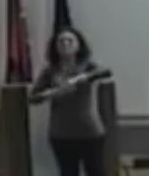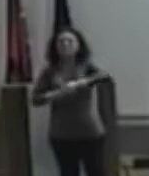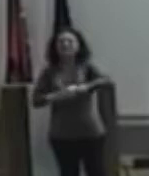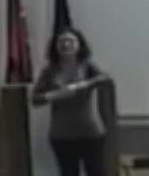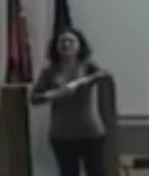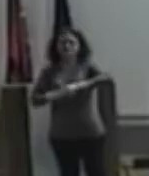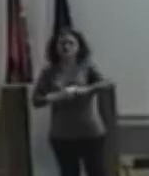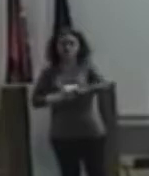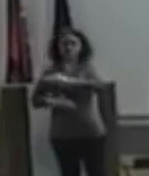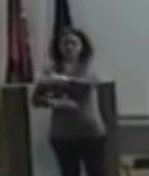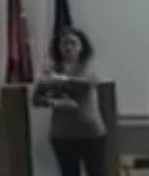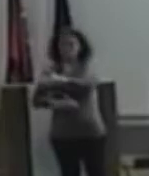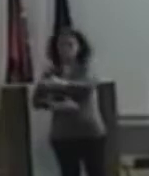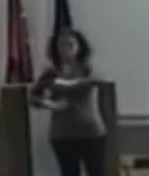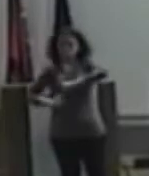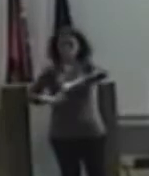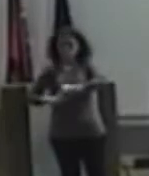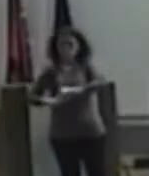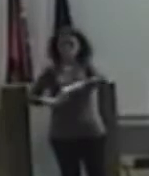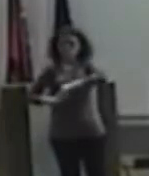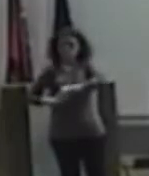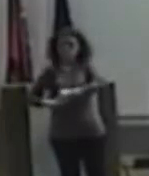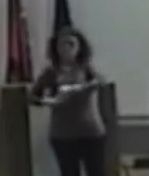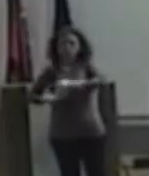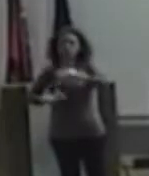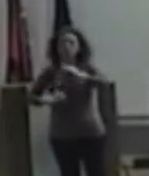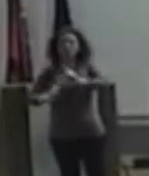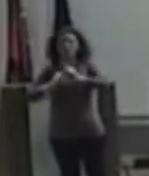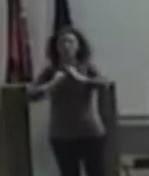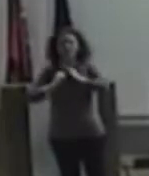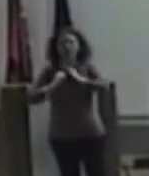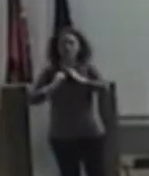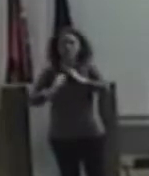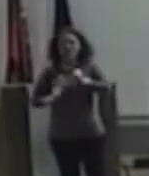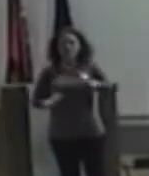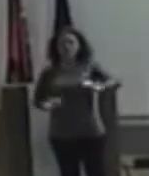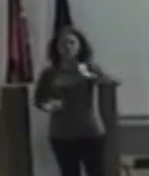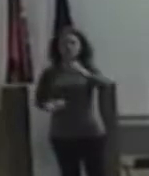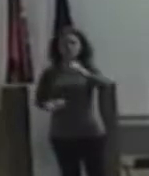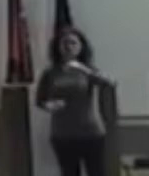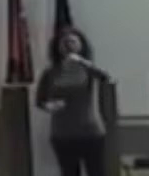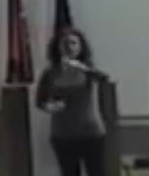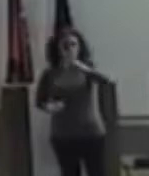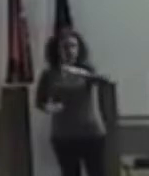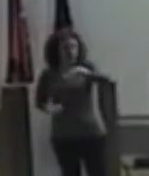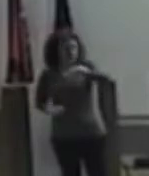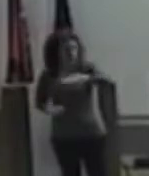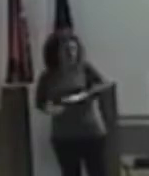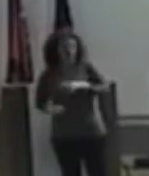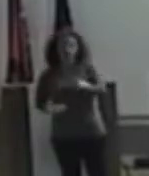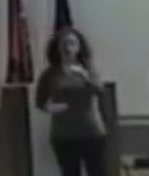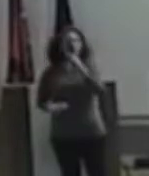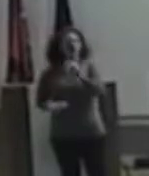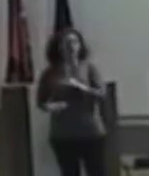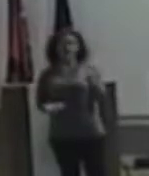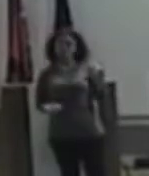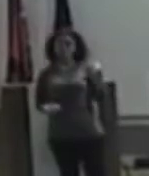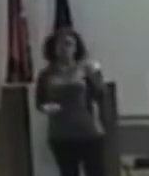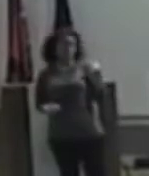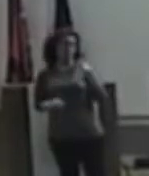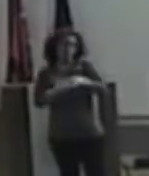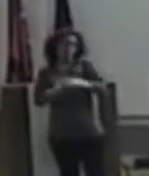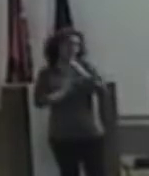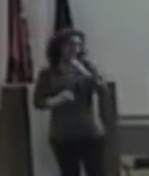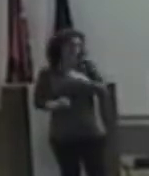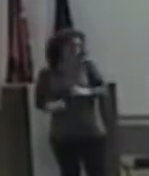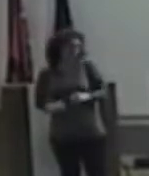nos puede dar cifras de glucemia falsamente bajas. Esto a veces no es fácil tampoco la solución, porque típicamente, pues